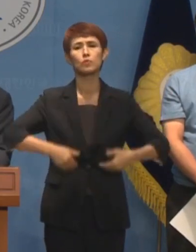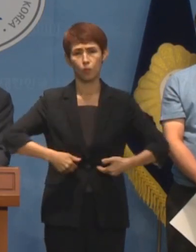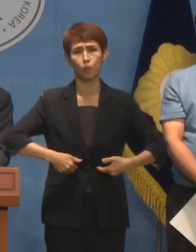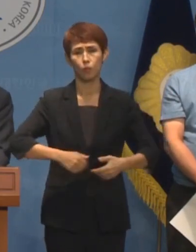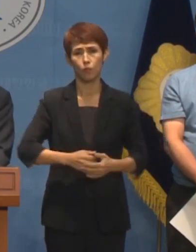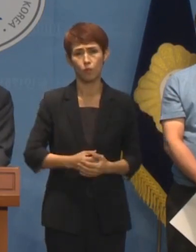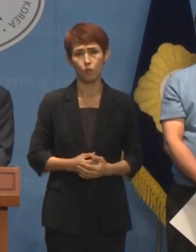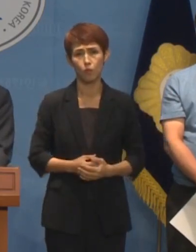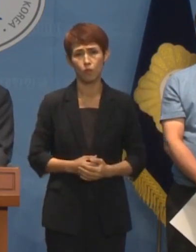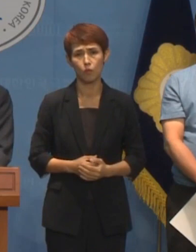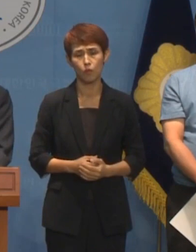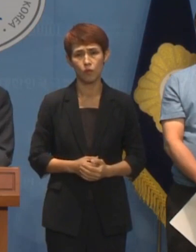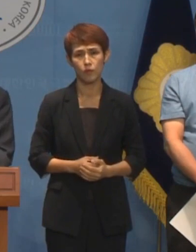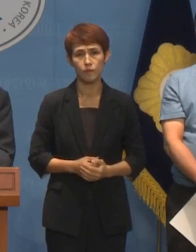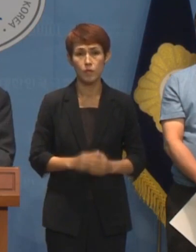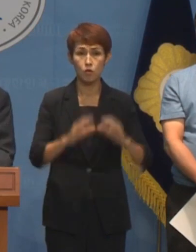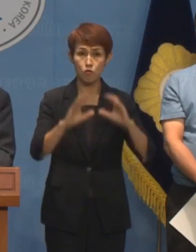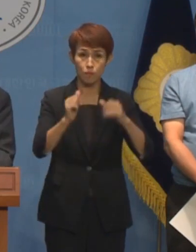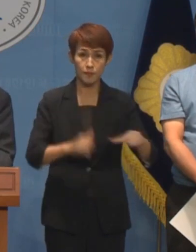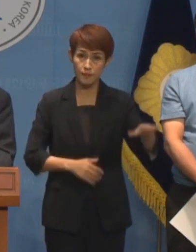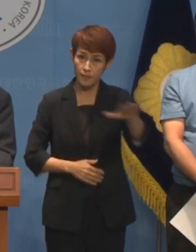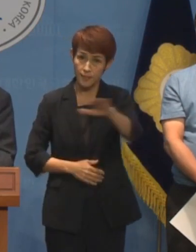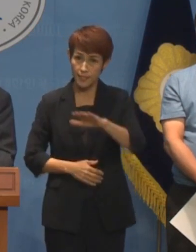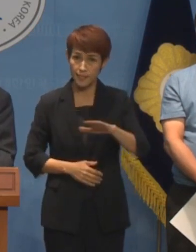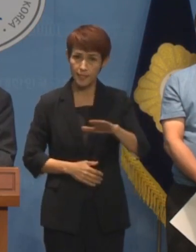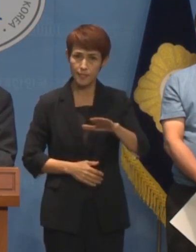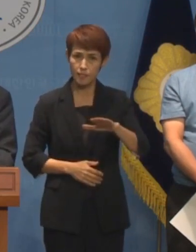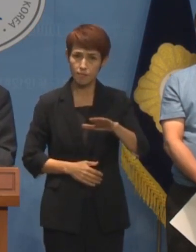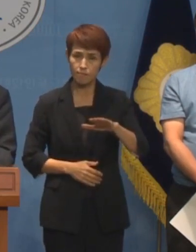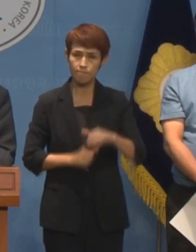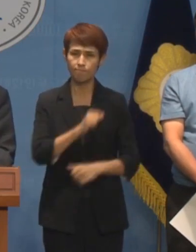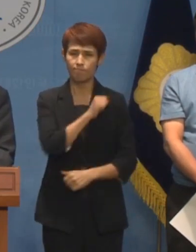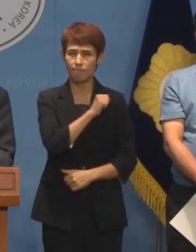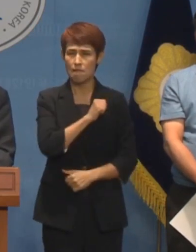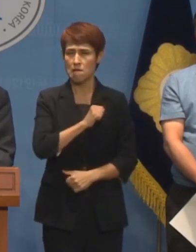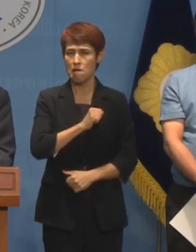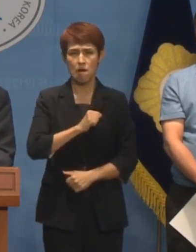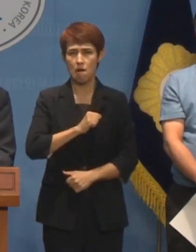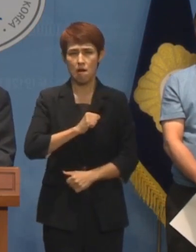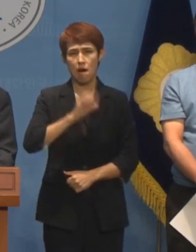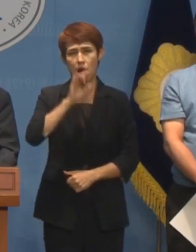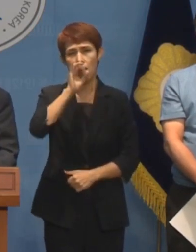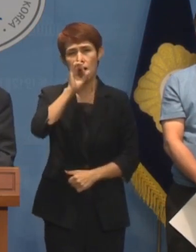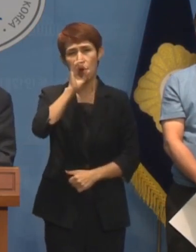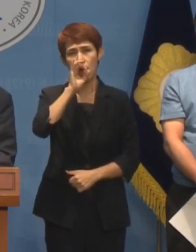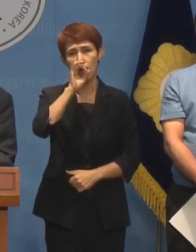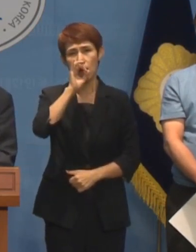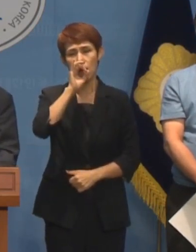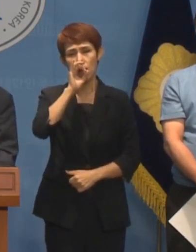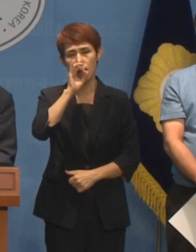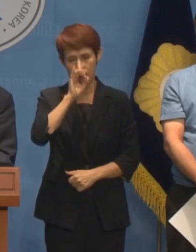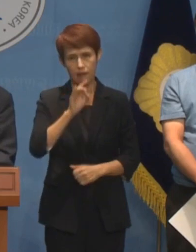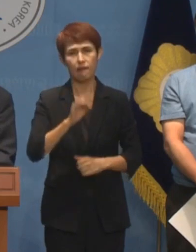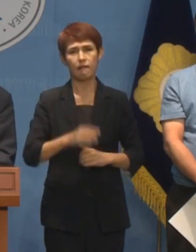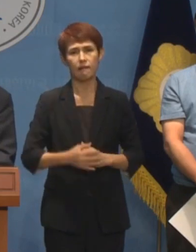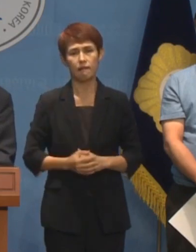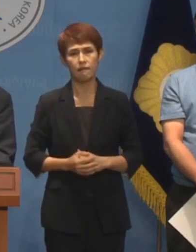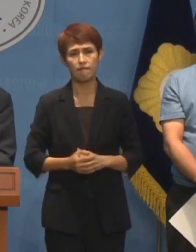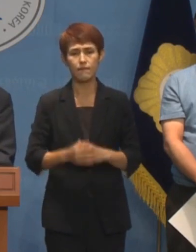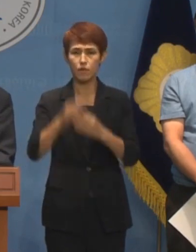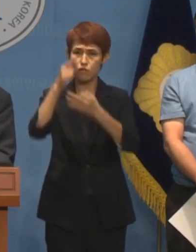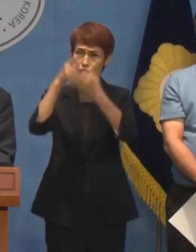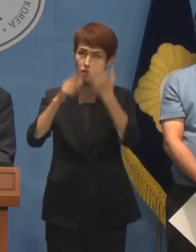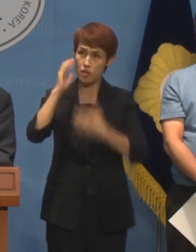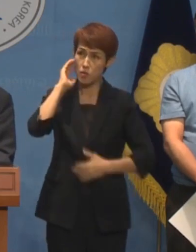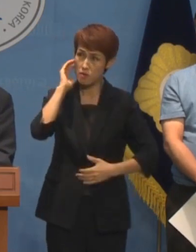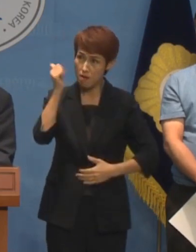이제 국민이 임계점에 다 달았다라는 게 윤석열 대통령에